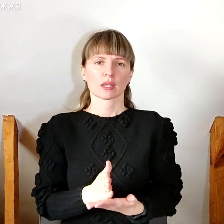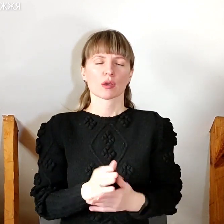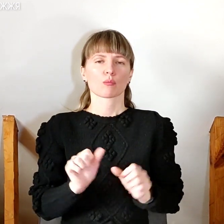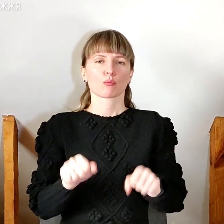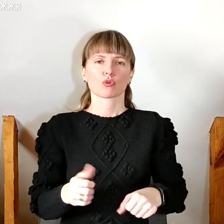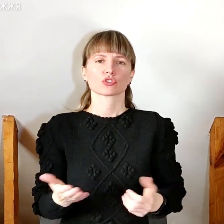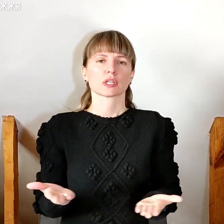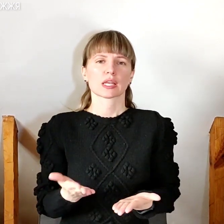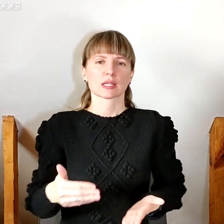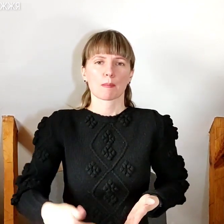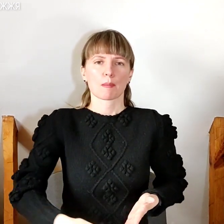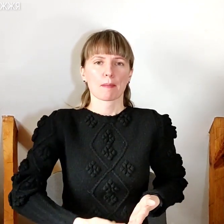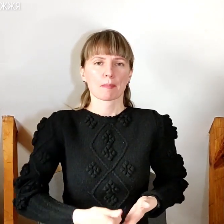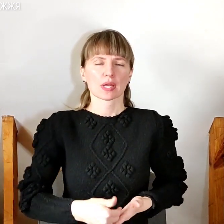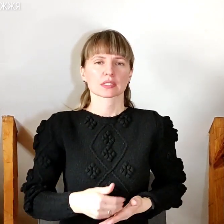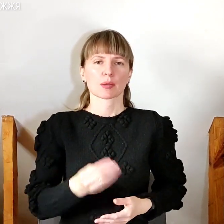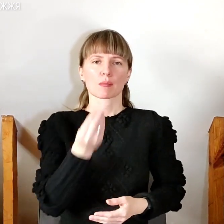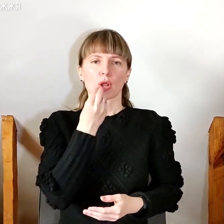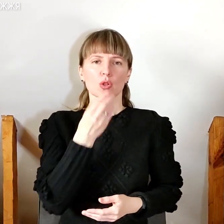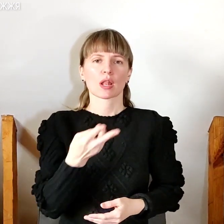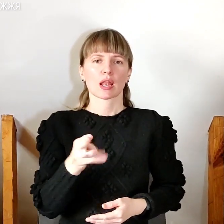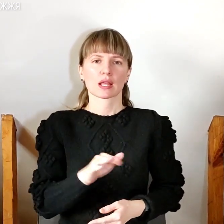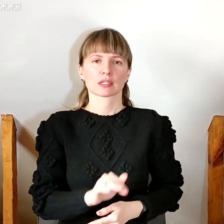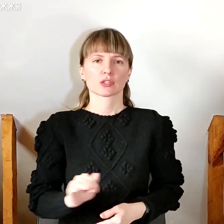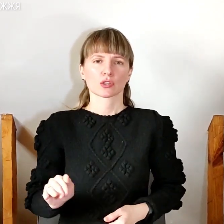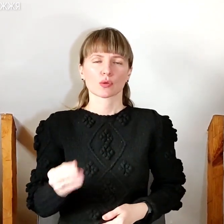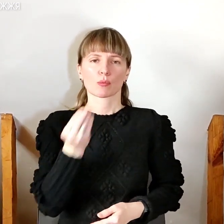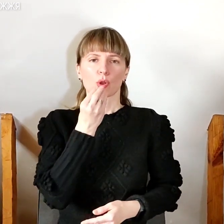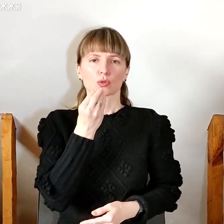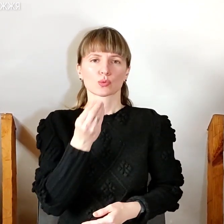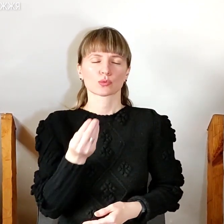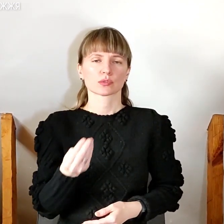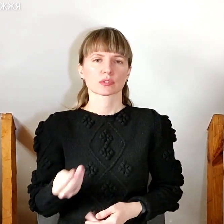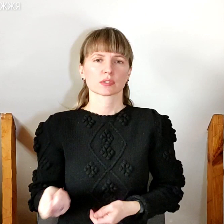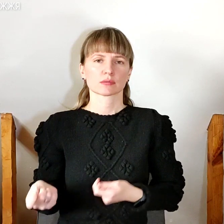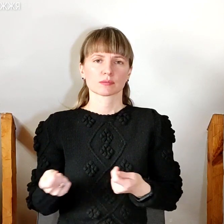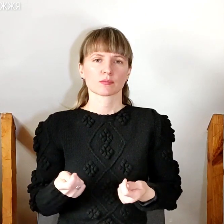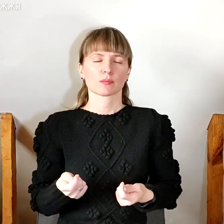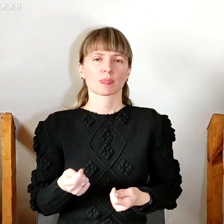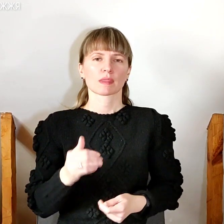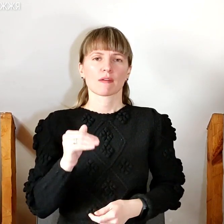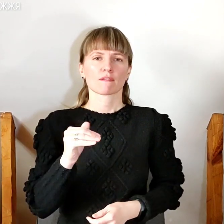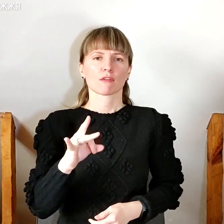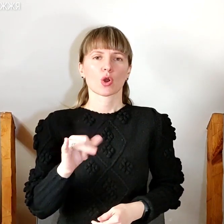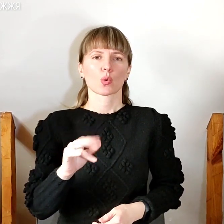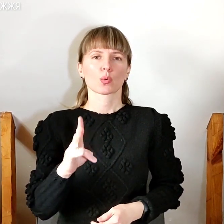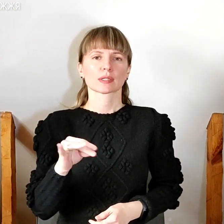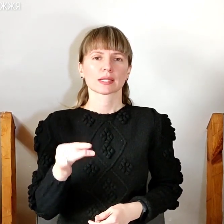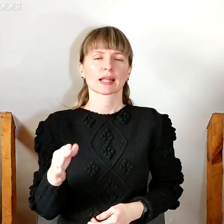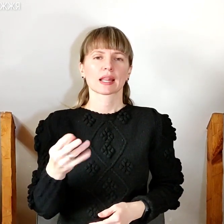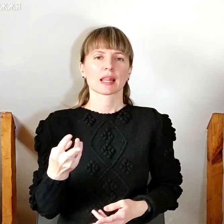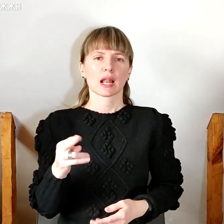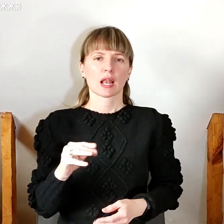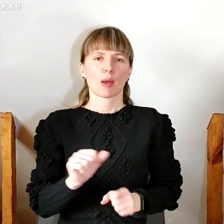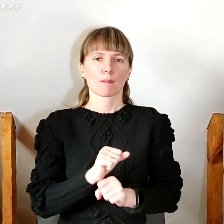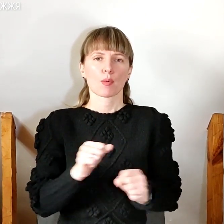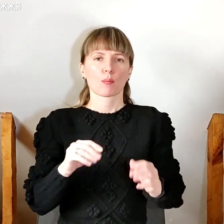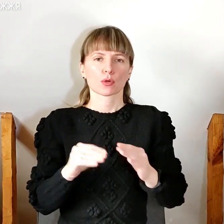памперси, продукти для діточок, продукти харчування, фрукти. Для бомбосховища потрібні, може,